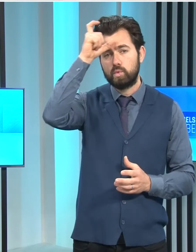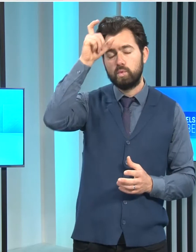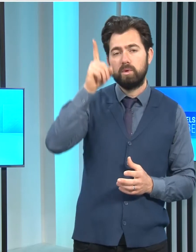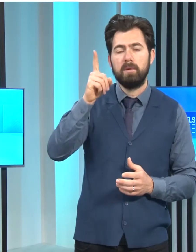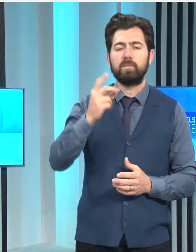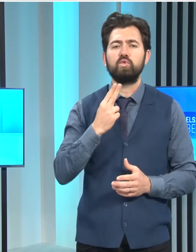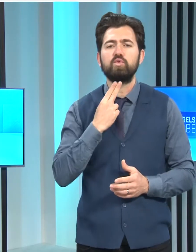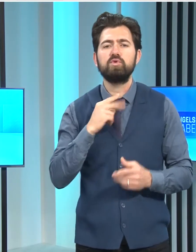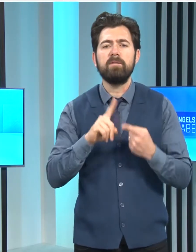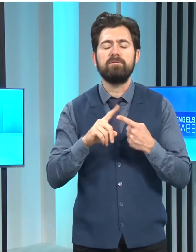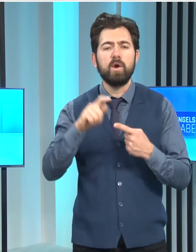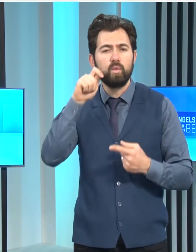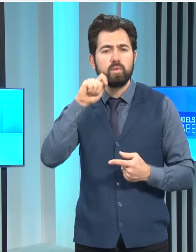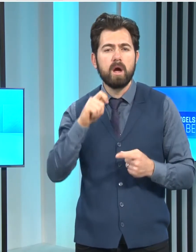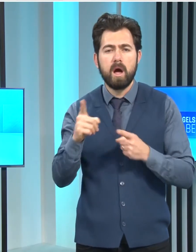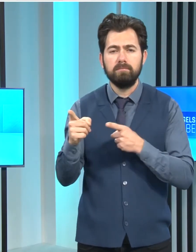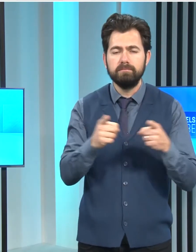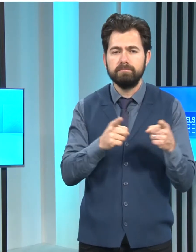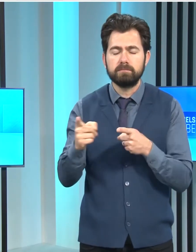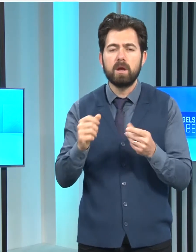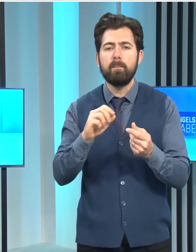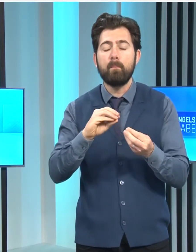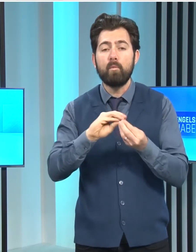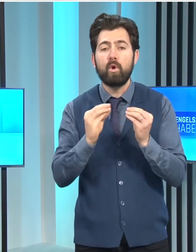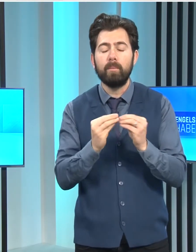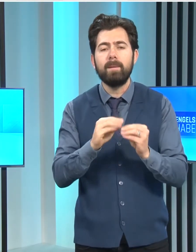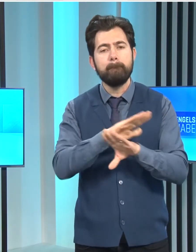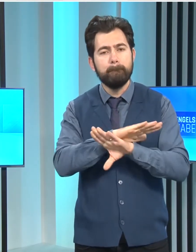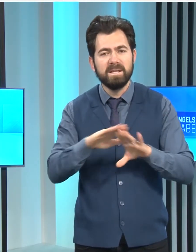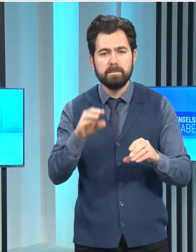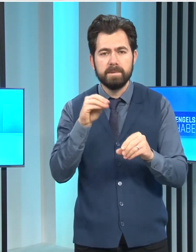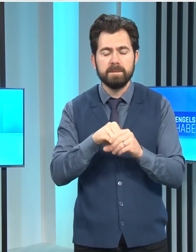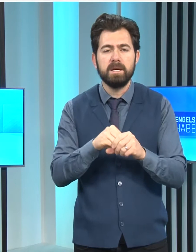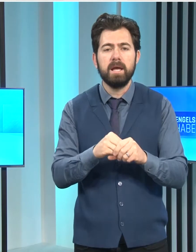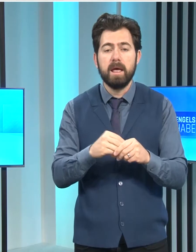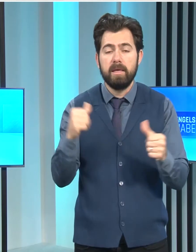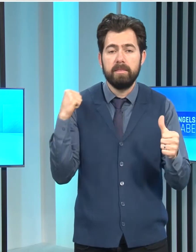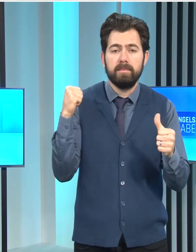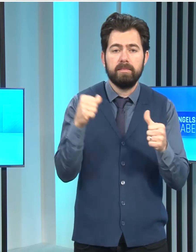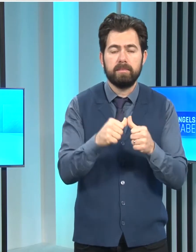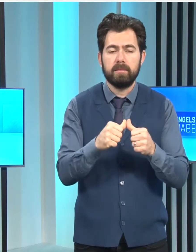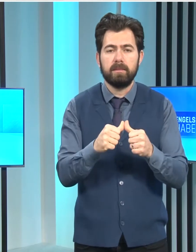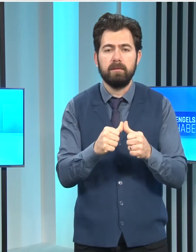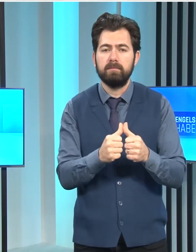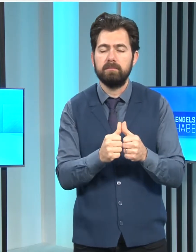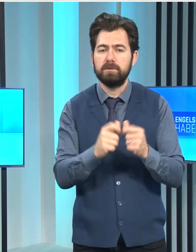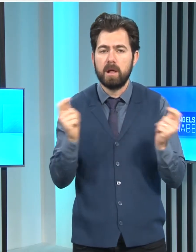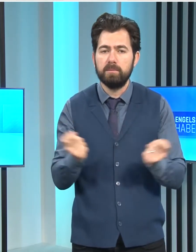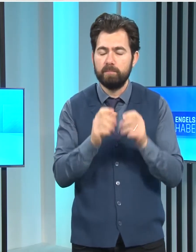Türkiye, Rusya ile Ukrayna arasındaki krizin sona ermesi için yeniden devreye girdi.